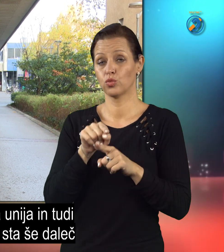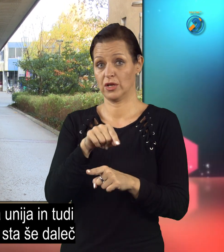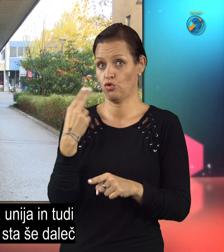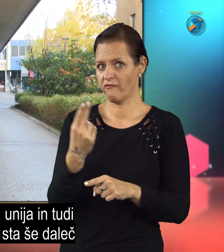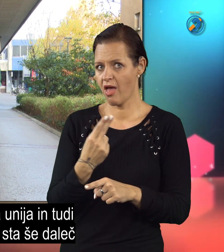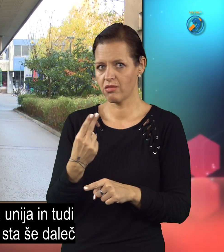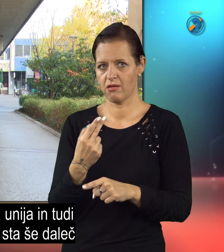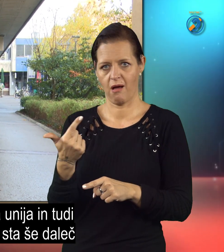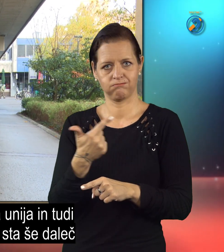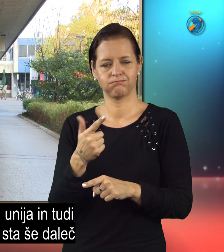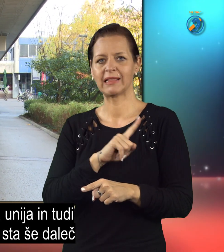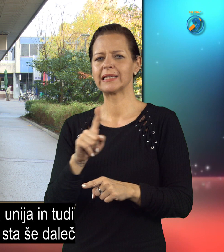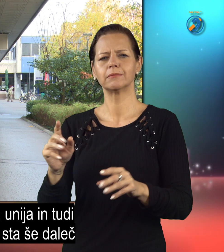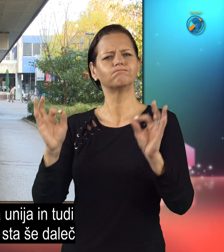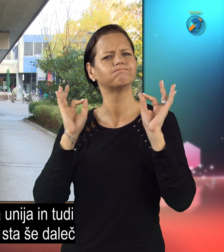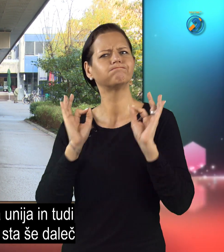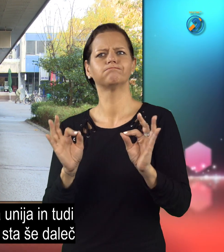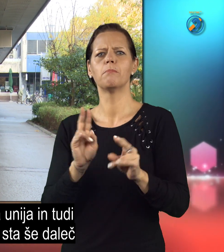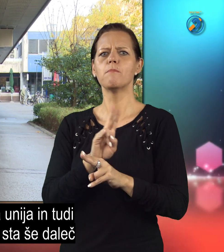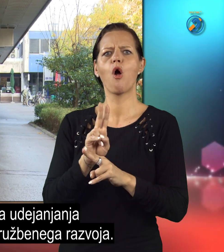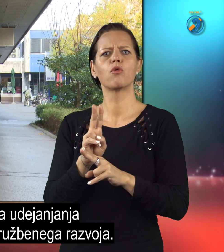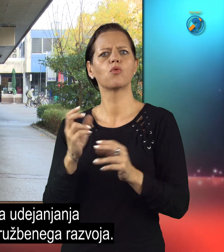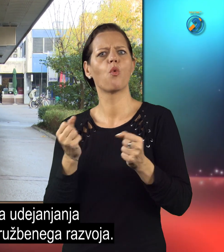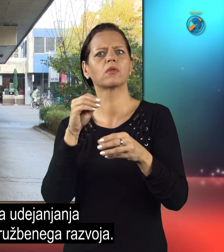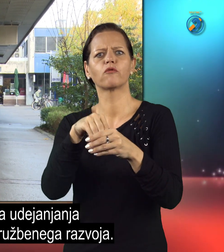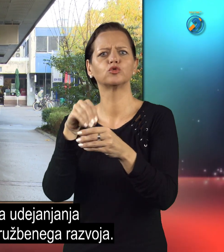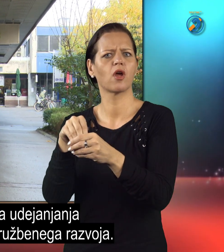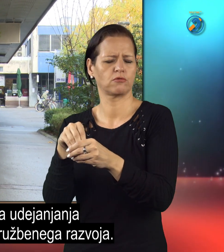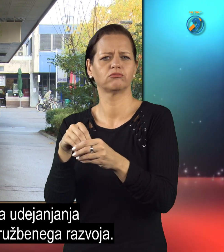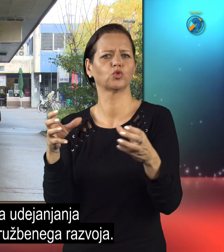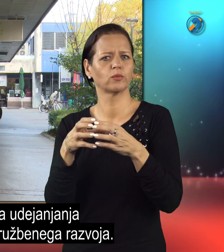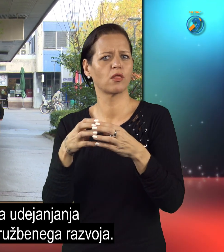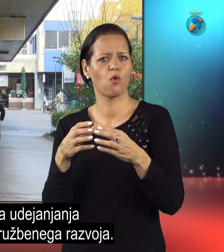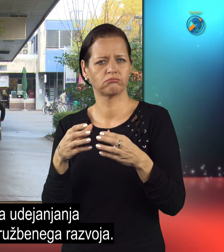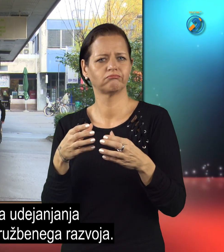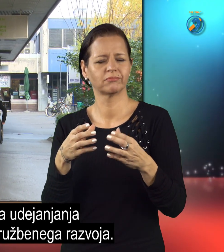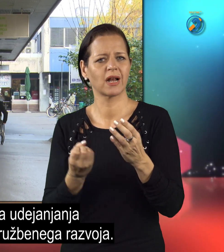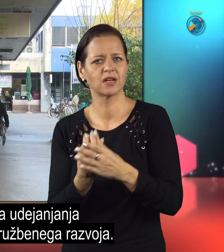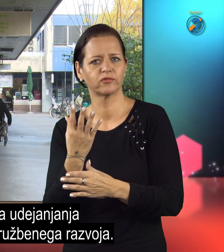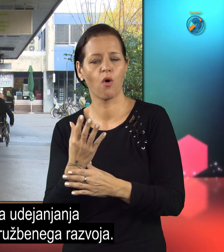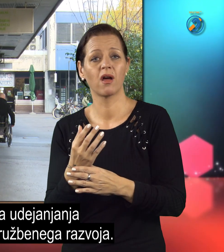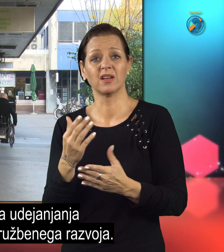Evropska unija in tudi Slovenija sta še daleč od polnega udejanjanja vključujočega družbenega razvoja.